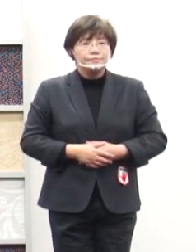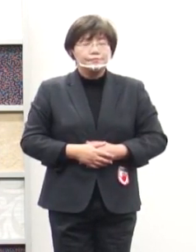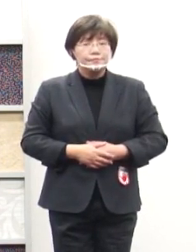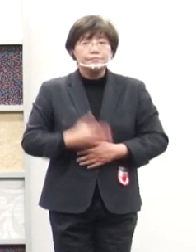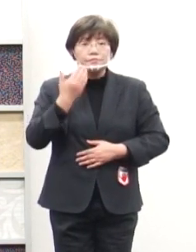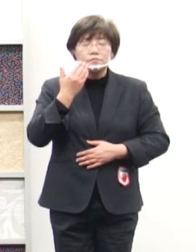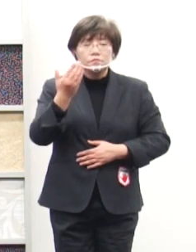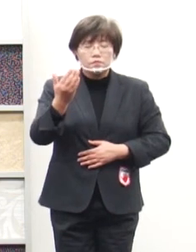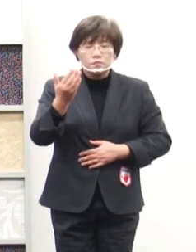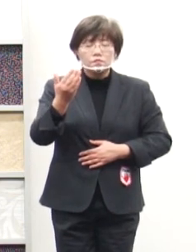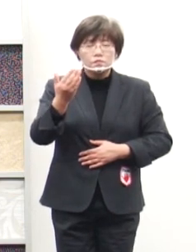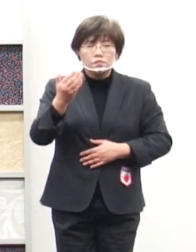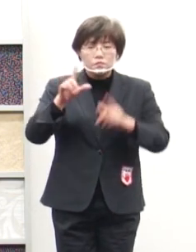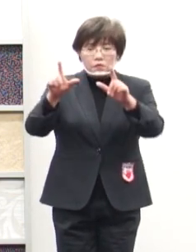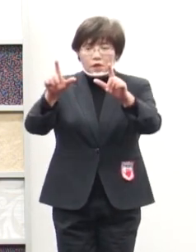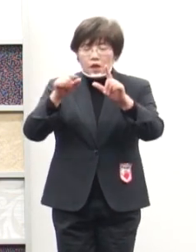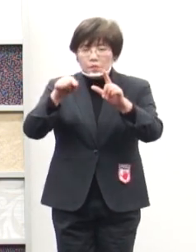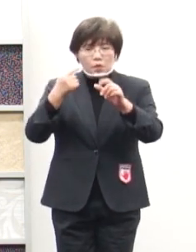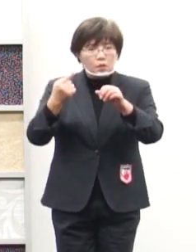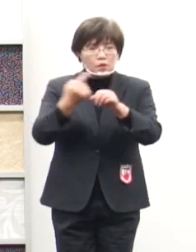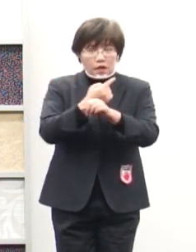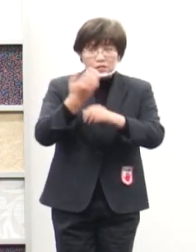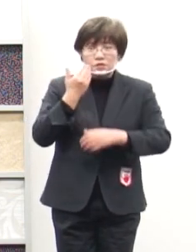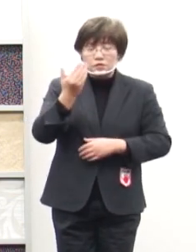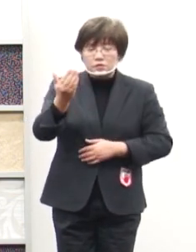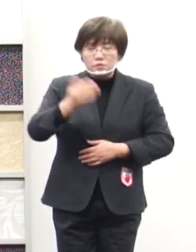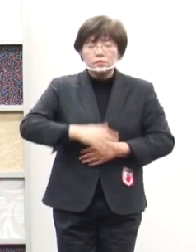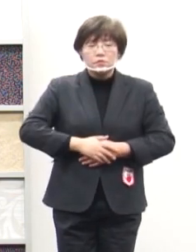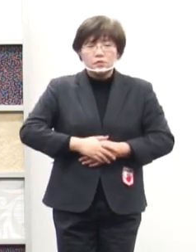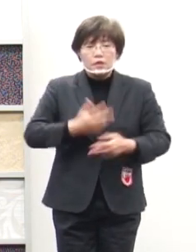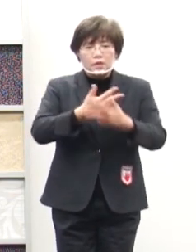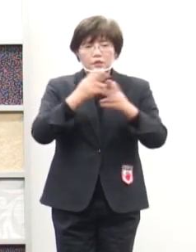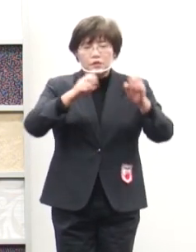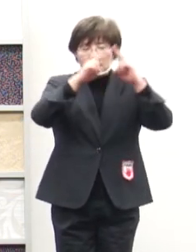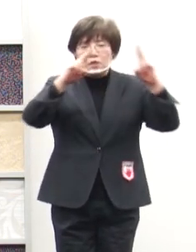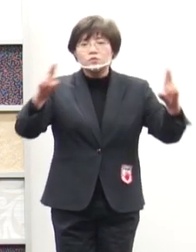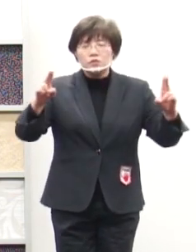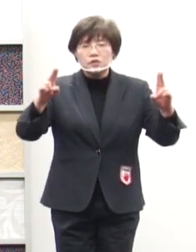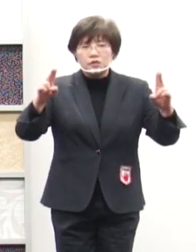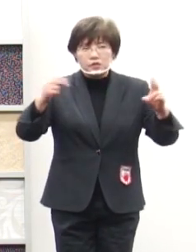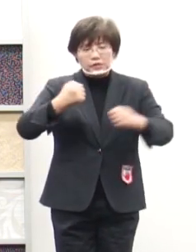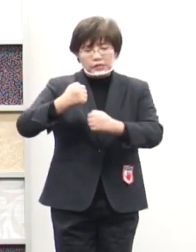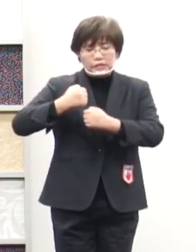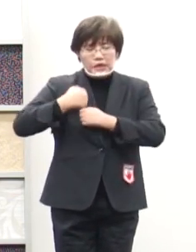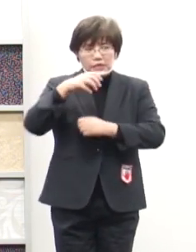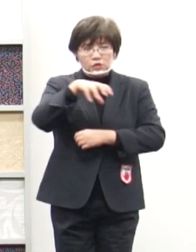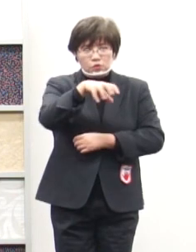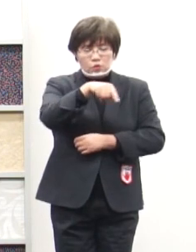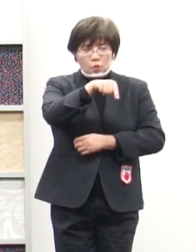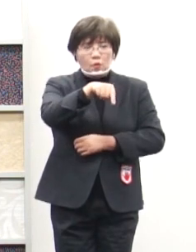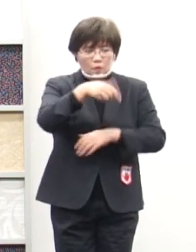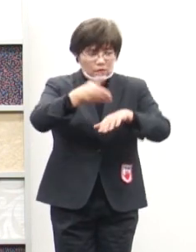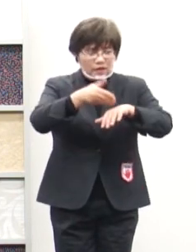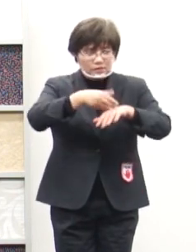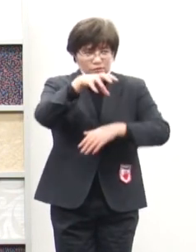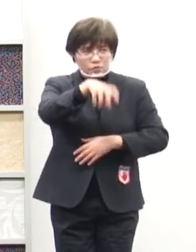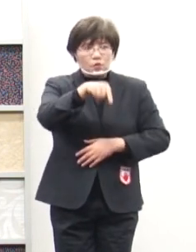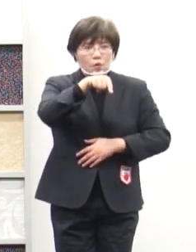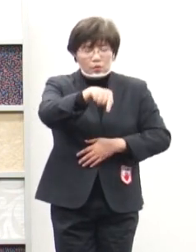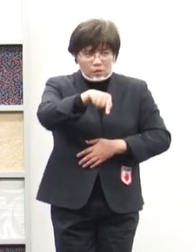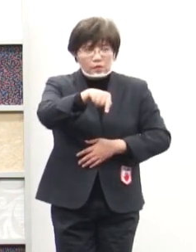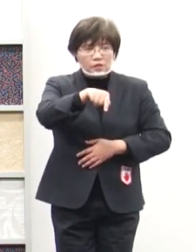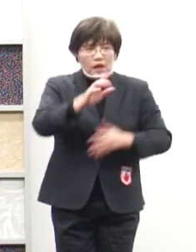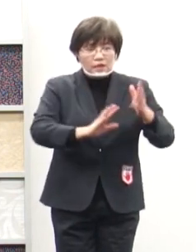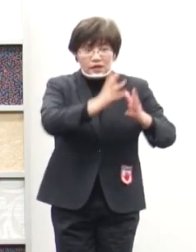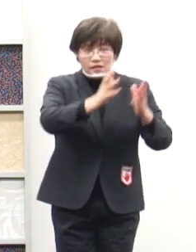発表事項以外で一つだけいいですか。 はいはい、 北藤演習場の火災なんですけども、まあ、弾を手を、まあ、火もつくこともあるかもし